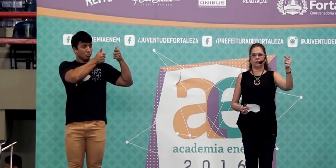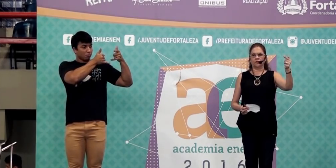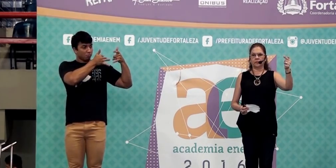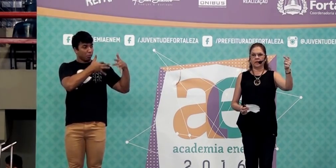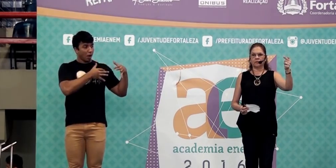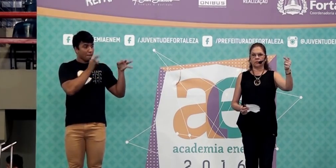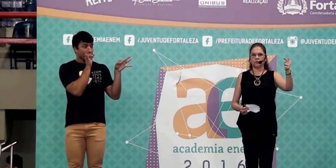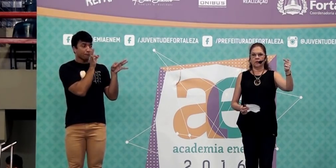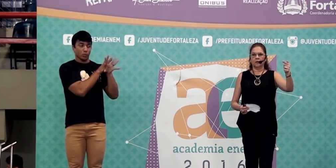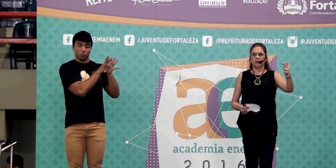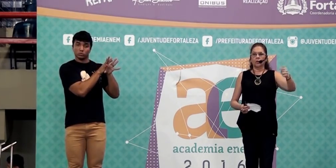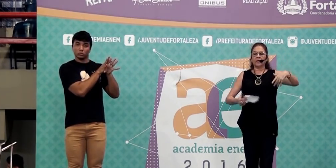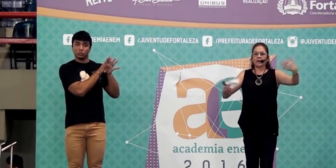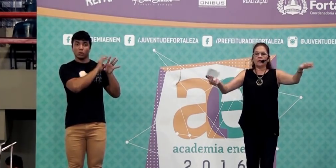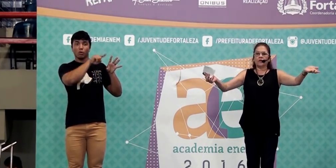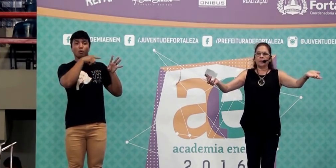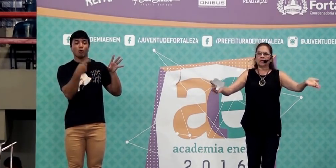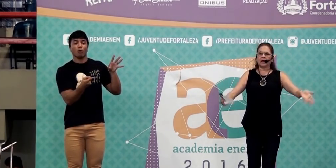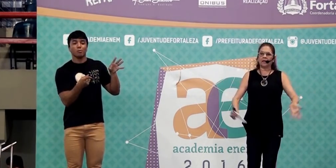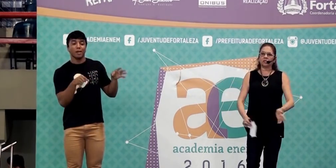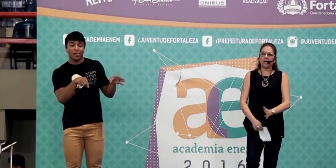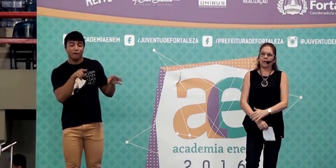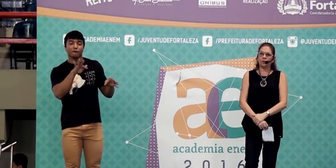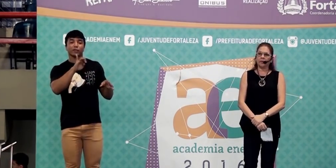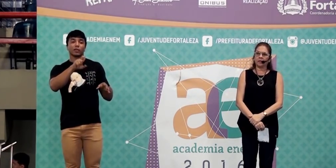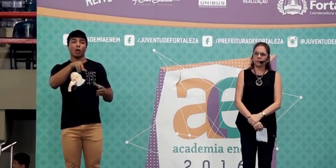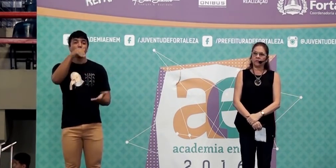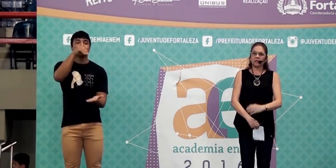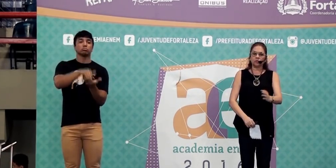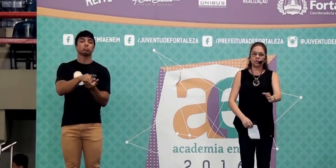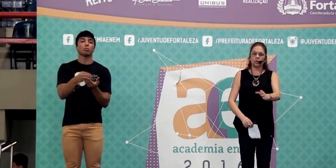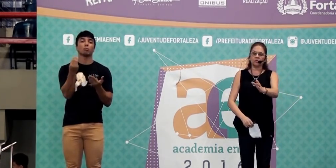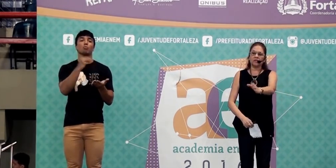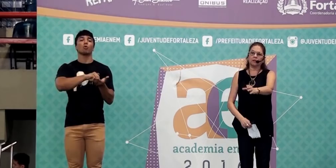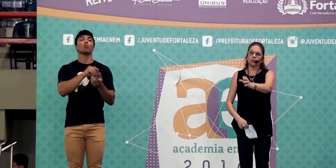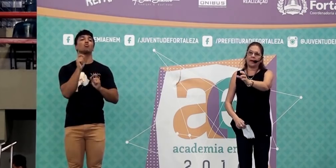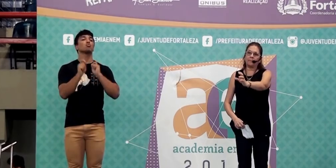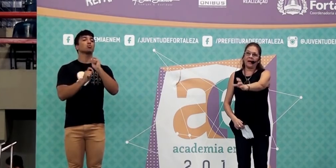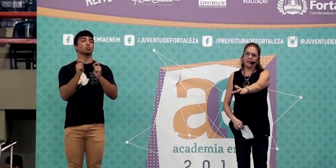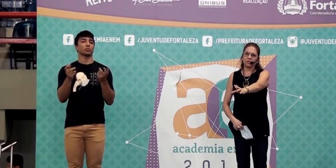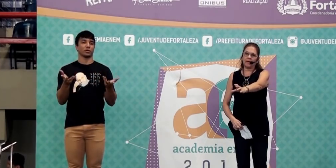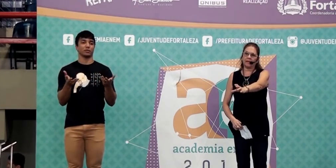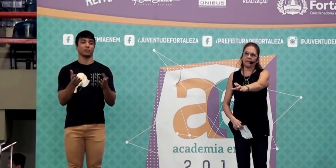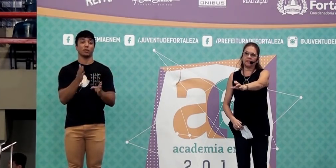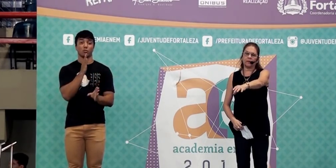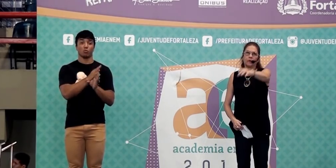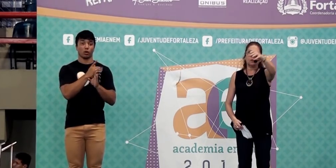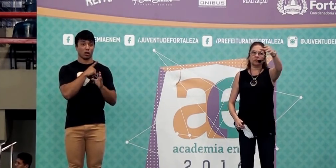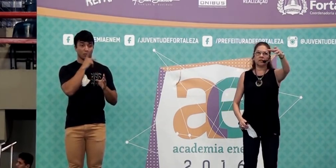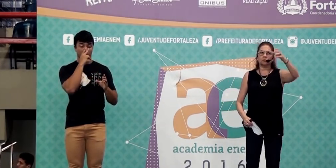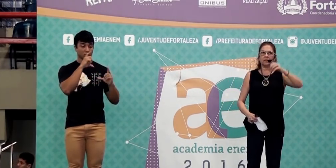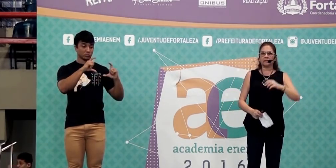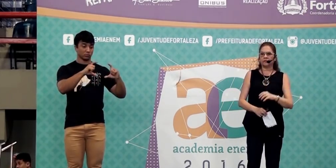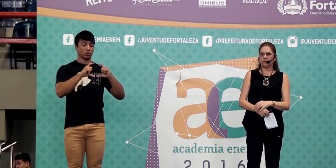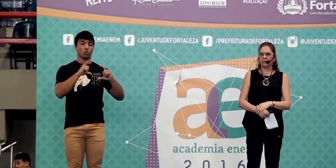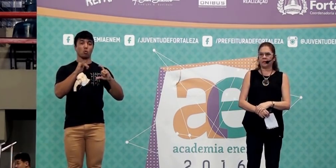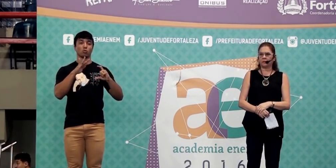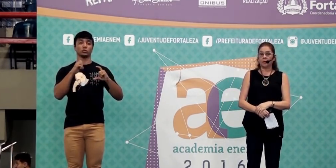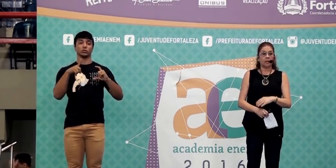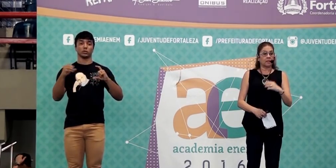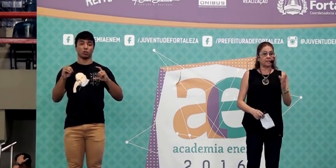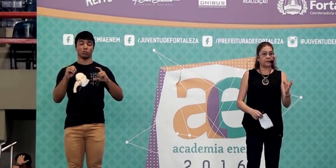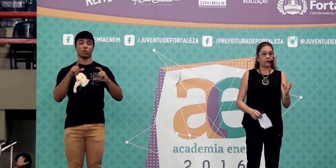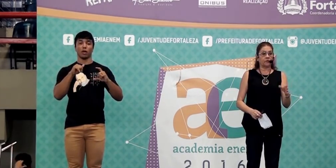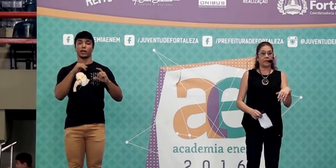para o desenvolvimento, o que é que eu vou botar de argumento? Se eu estou usando uma parte da redação, que é a conclusão, no